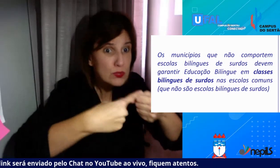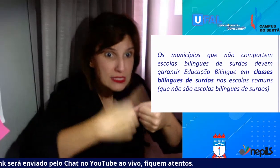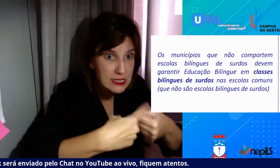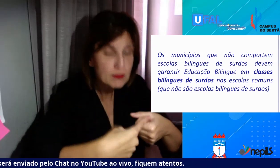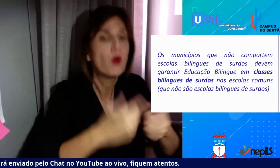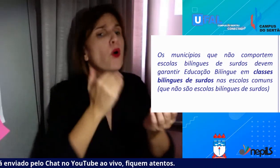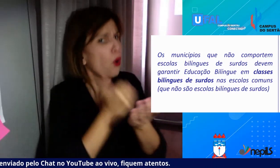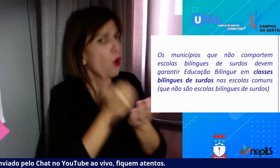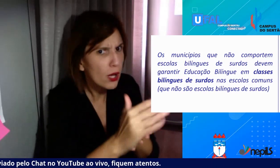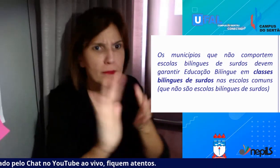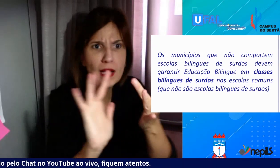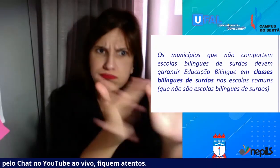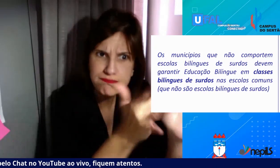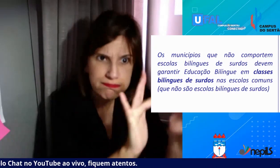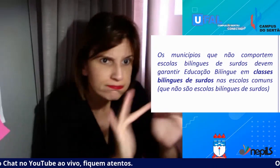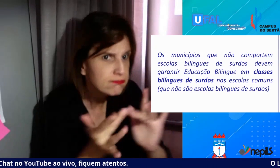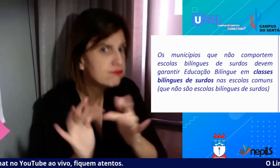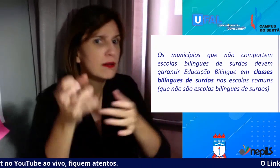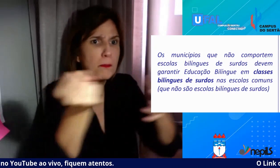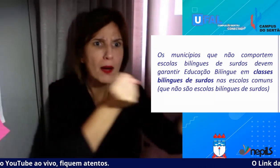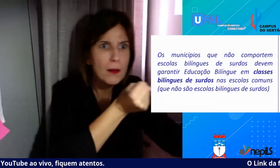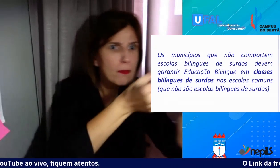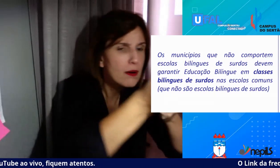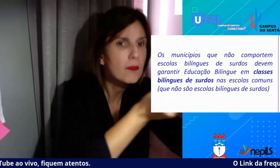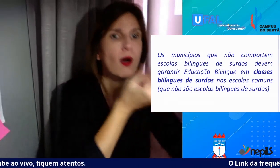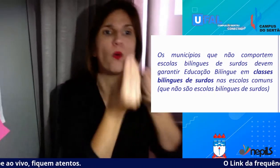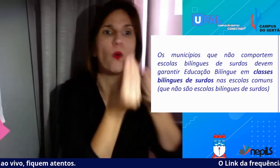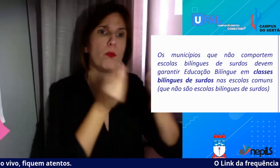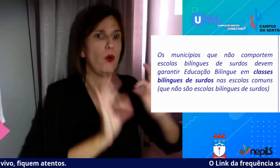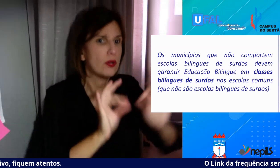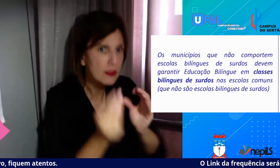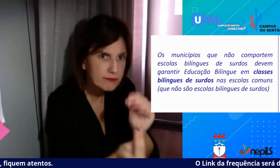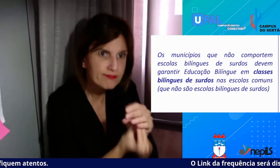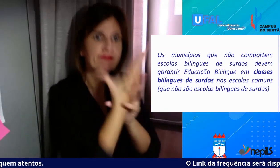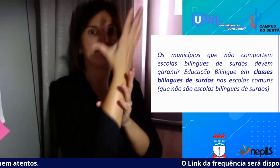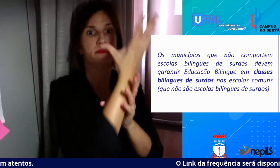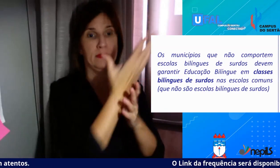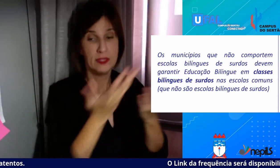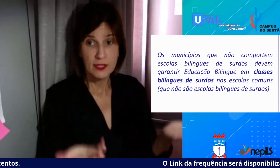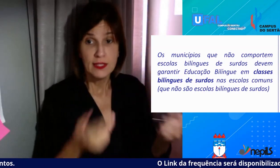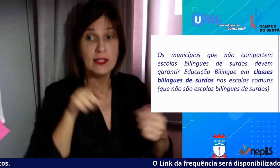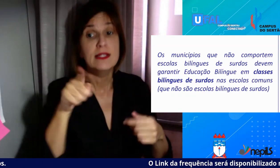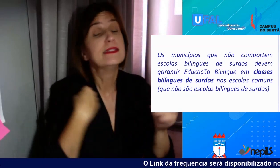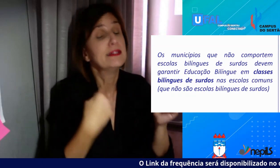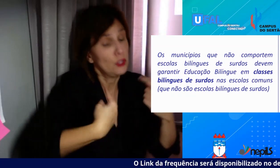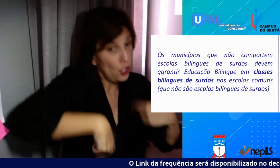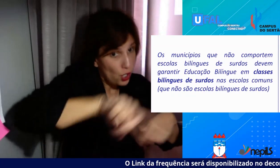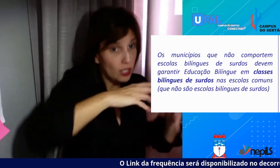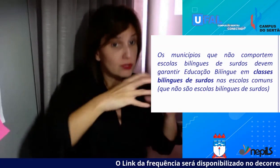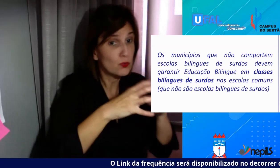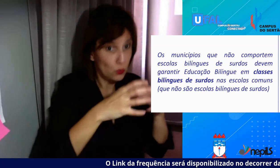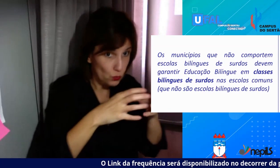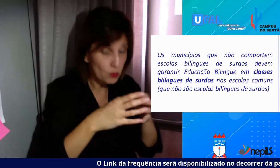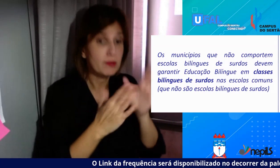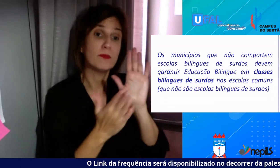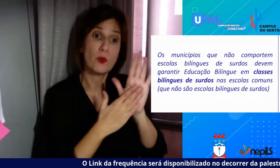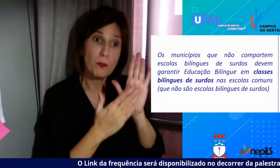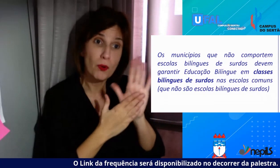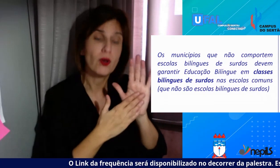Então, as secretarias de educação dos municípios, elas precisam começar a ter esses contatos para a criação das escolas